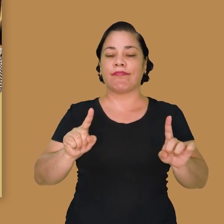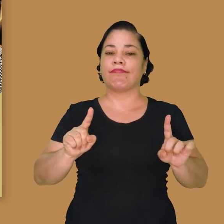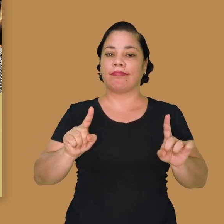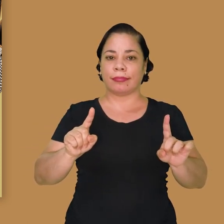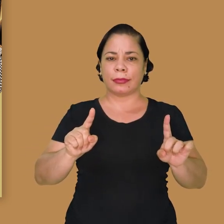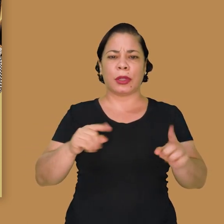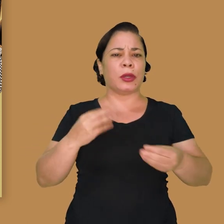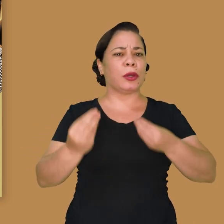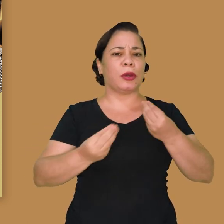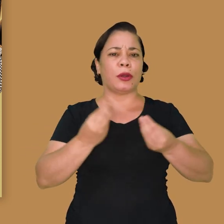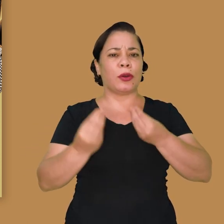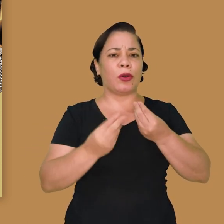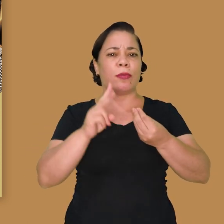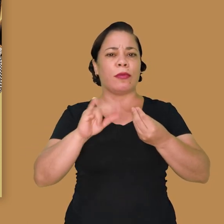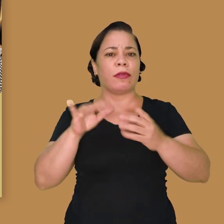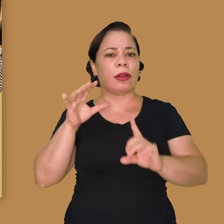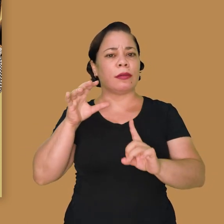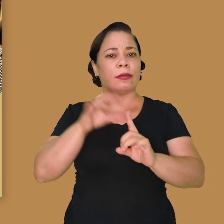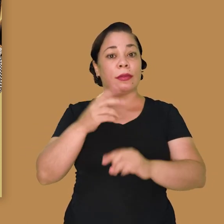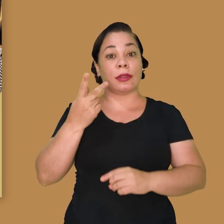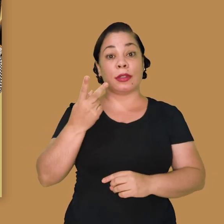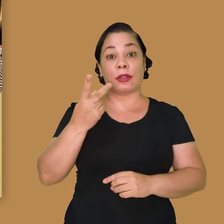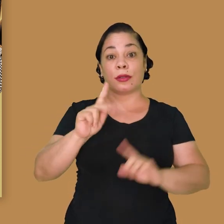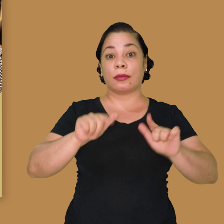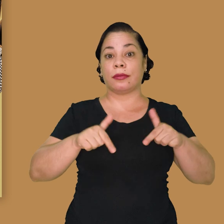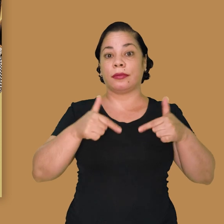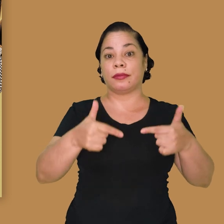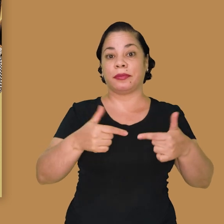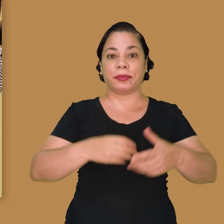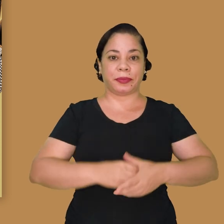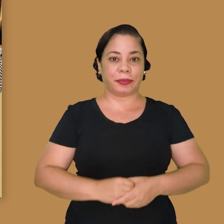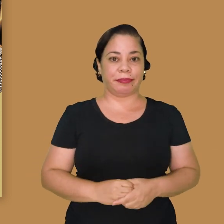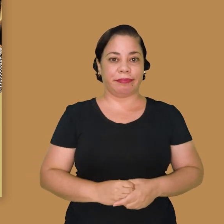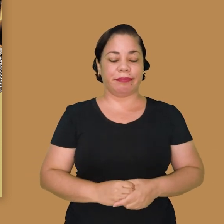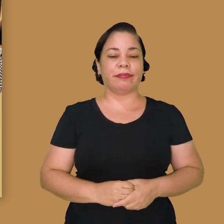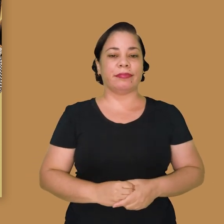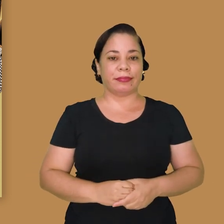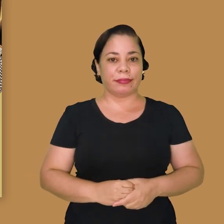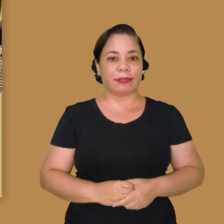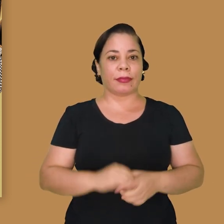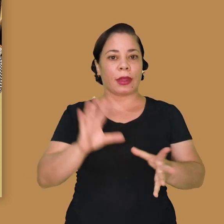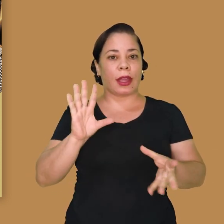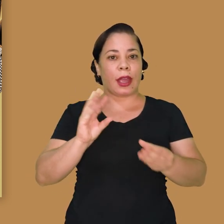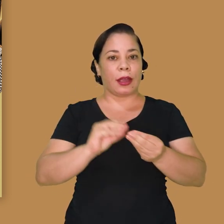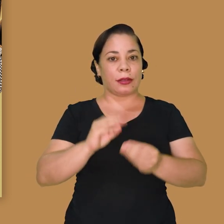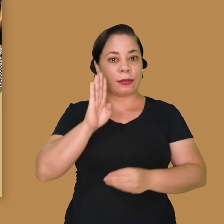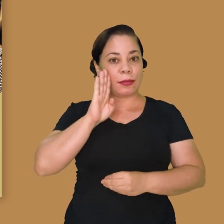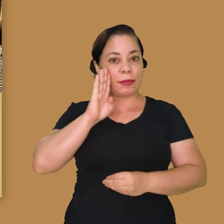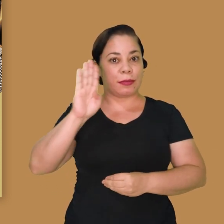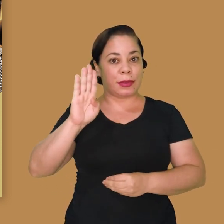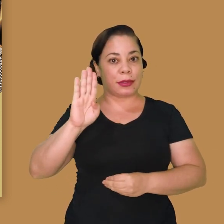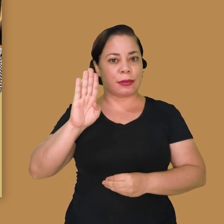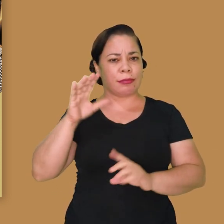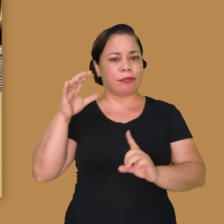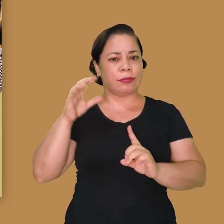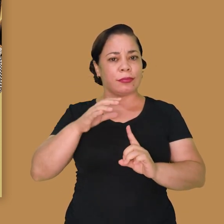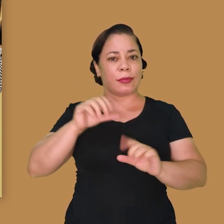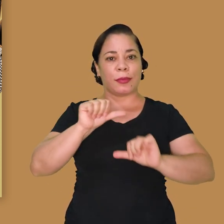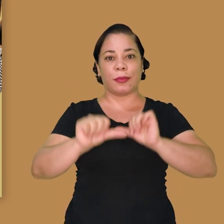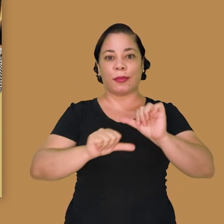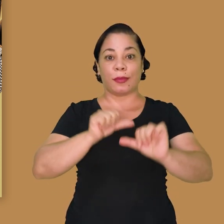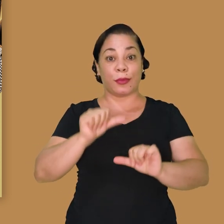na prática em que medida isso afeta a sua atuação Vamos então resumir os principais